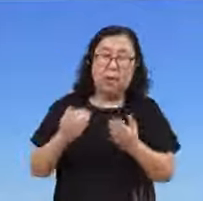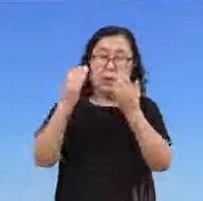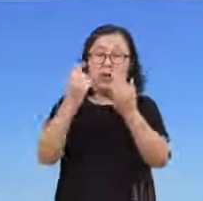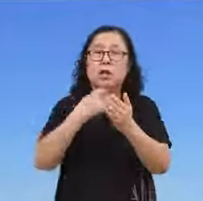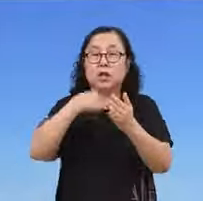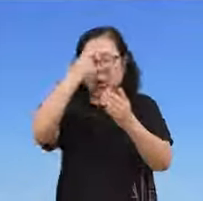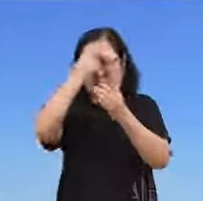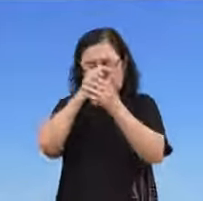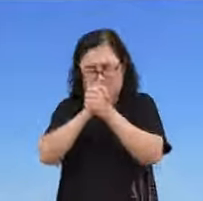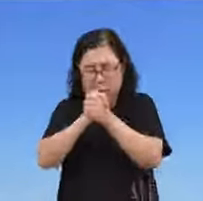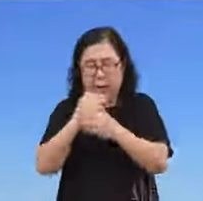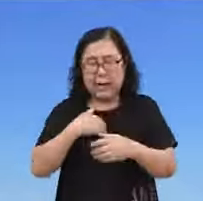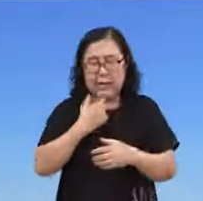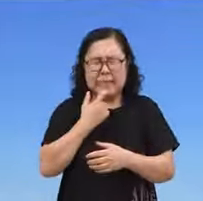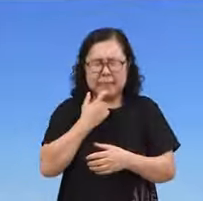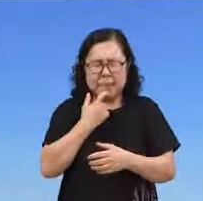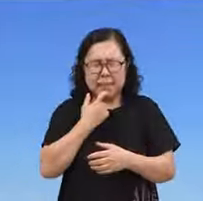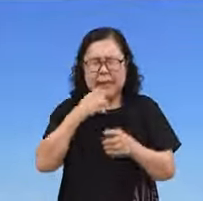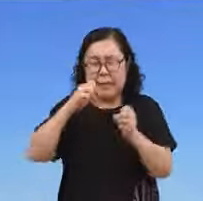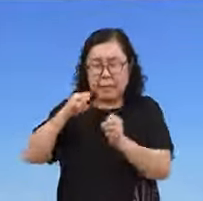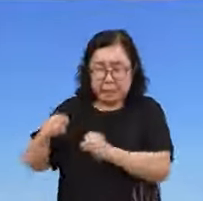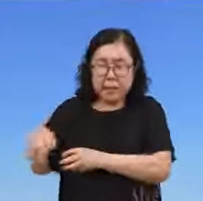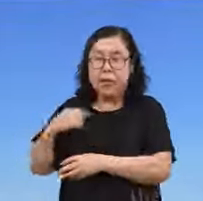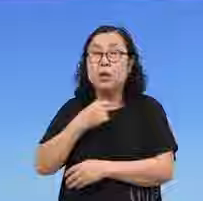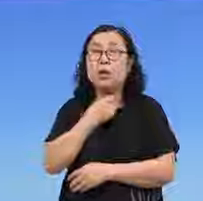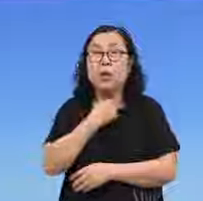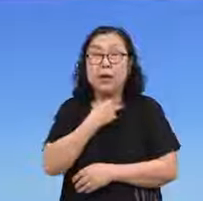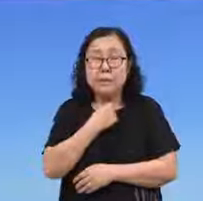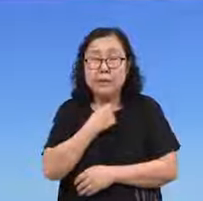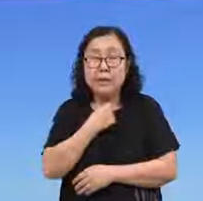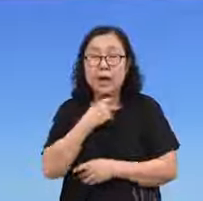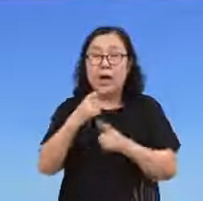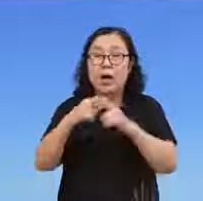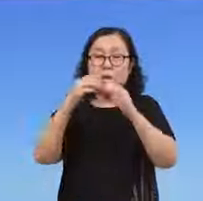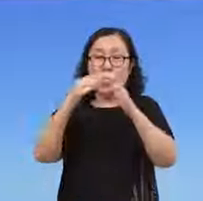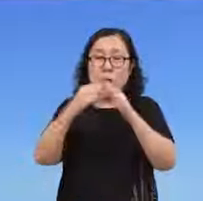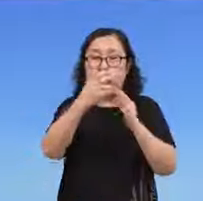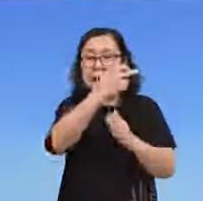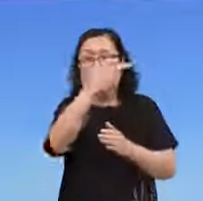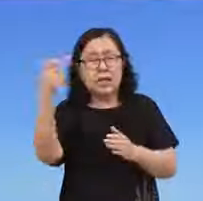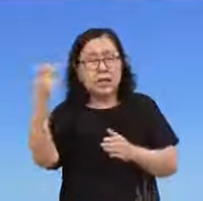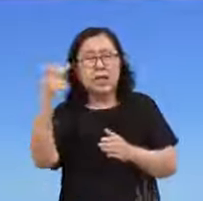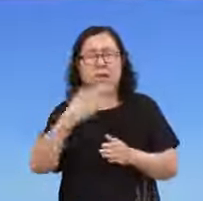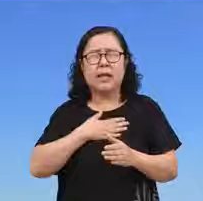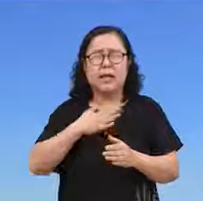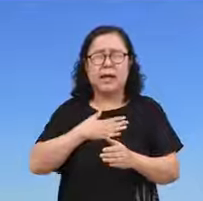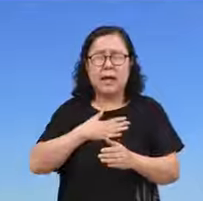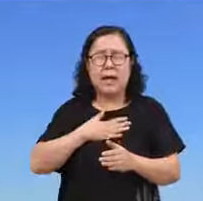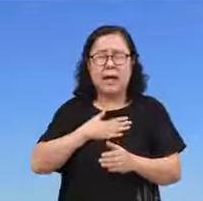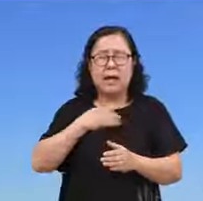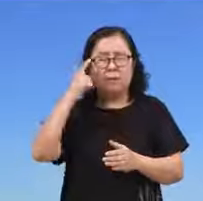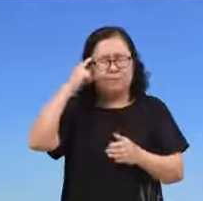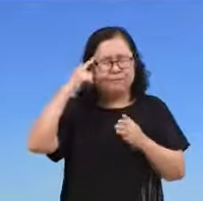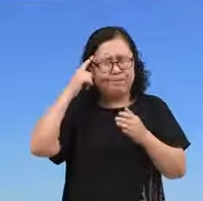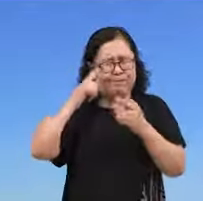기도는 집착하지 않게 해주시기 원합니다. 하나님 교회의 사이즈에 집착하지 않기 원합니다.